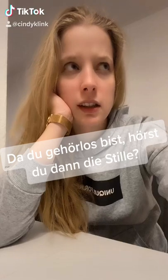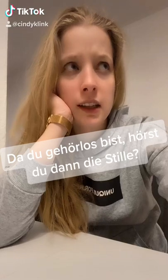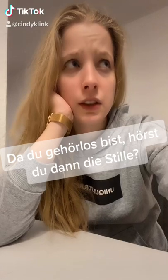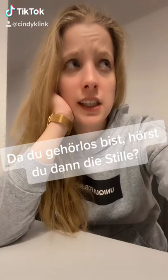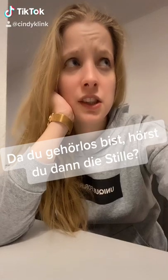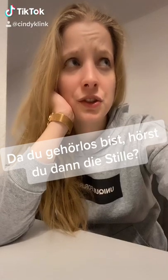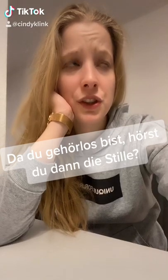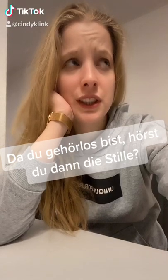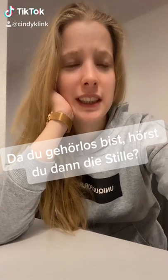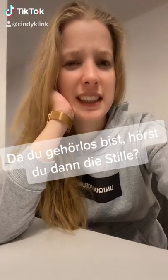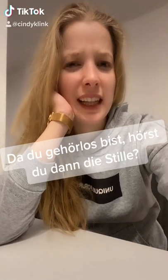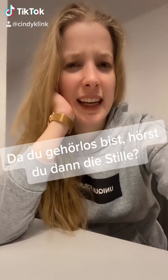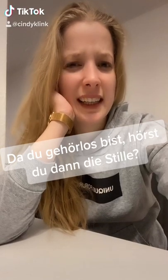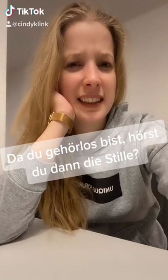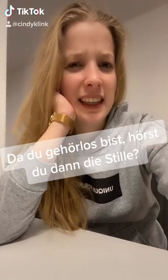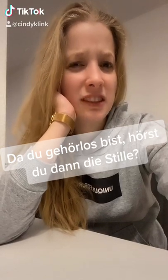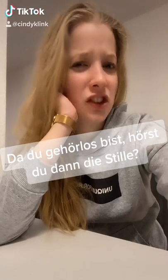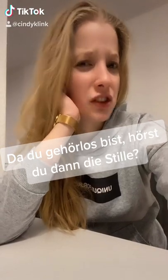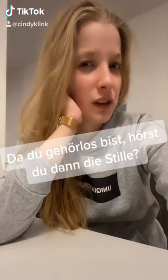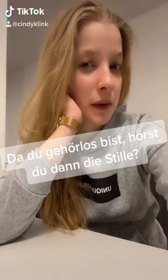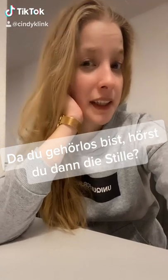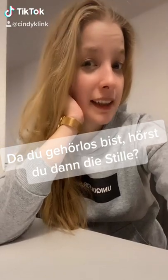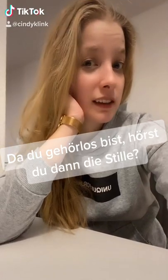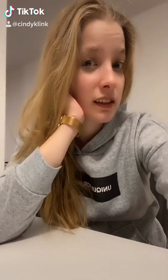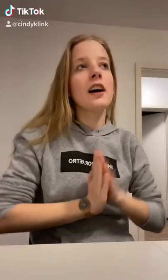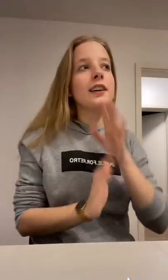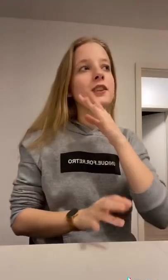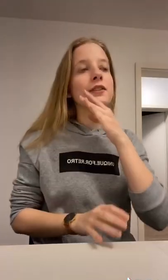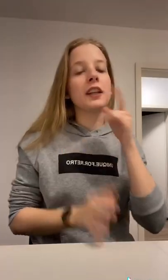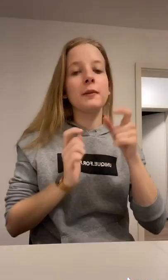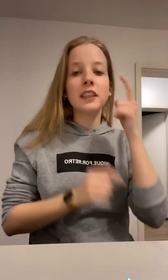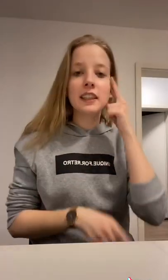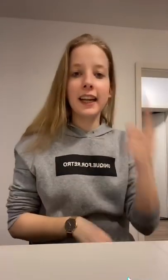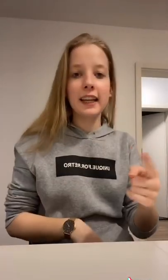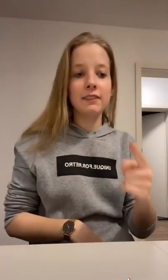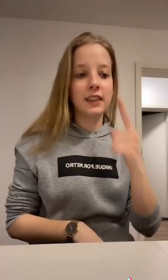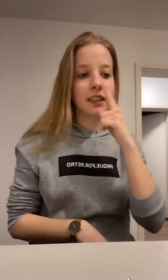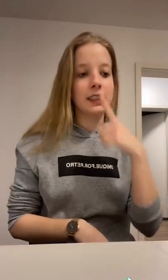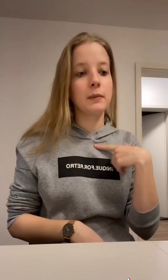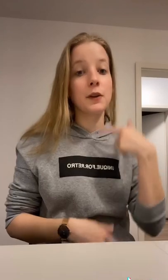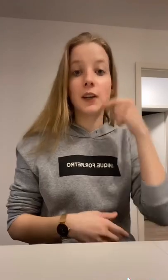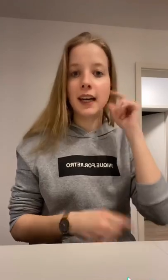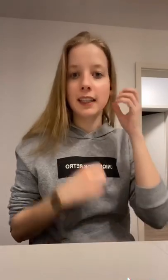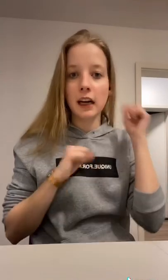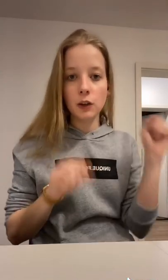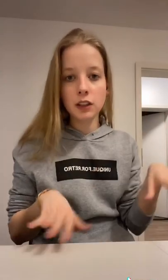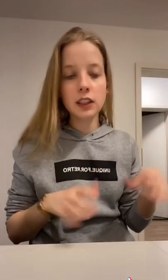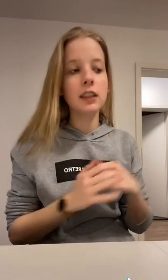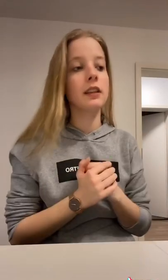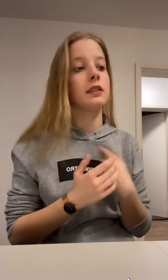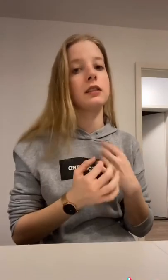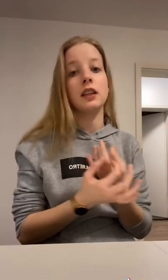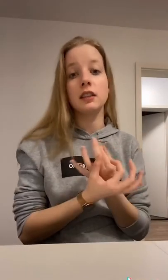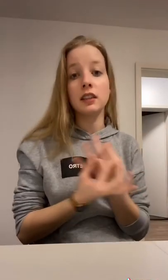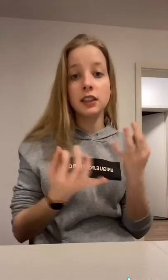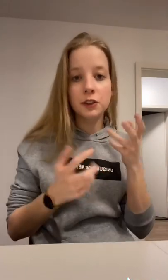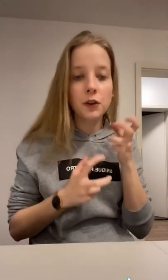Da du ja nichts hörst, ist es eigentlich ganz still bei dir? Also viele Menschen denken, wenn ich jetzt meine Hörgeräte ausziehe, dass ich dann nichts höre,